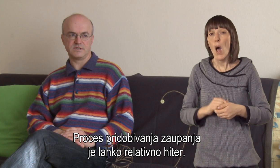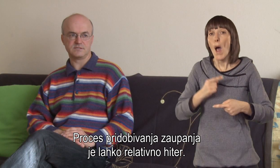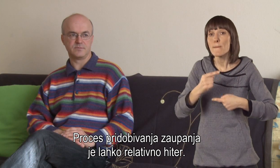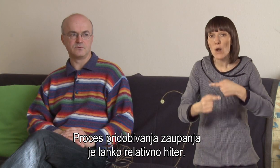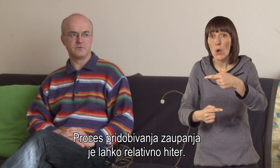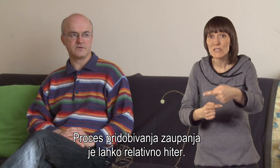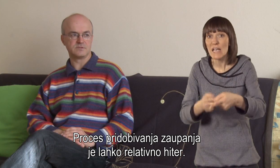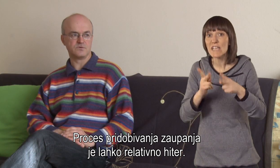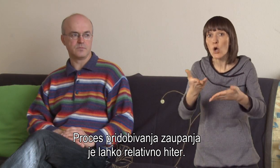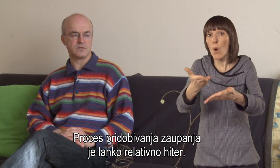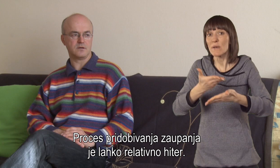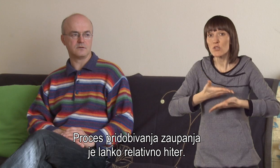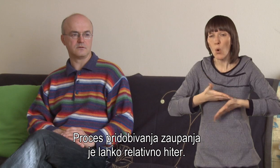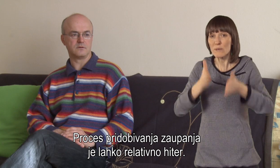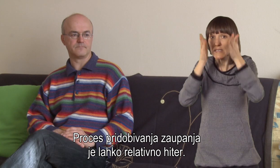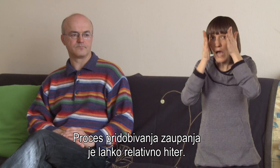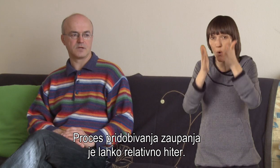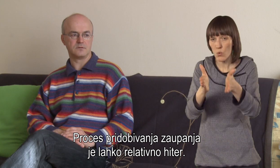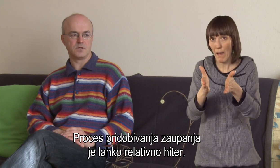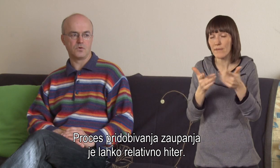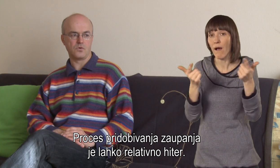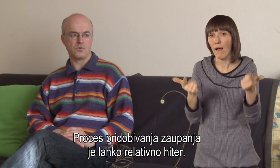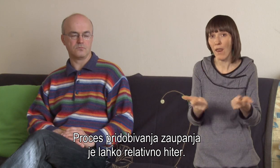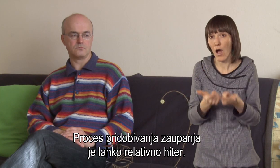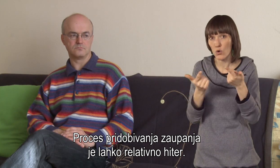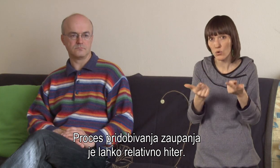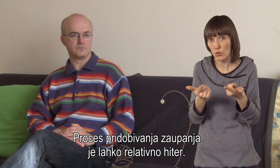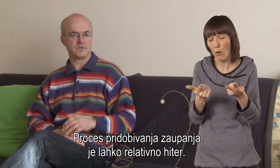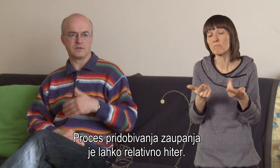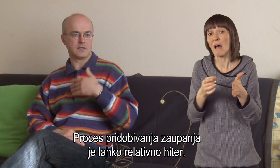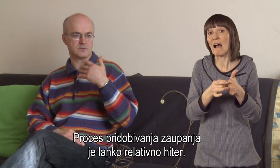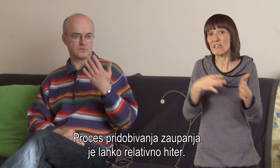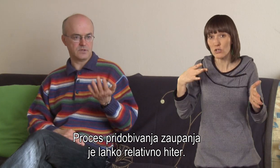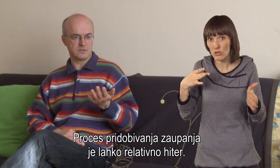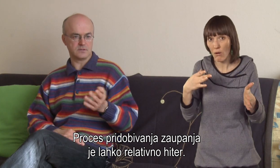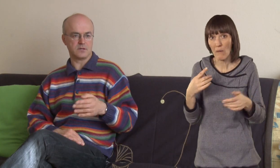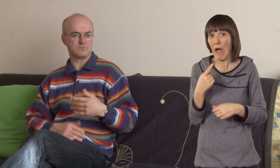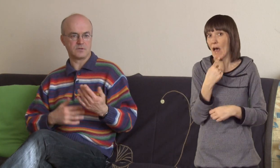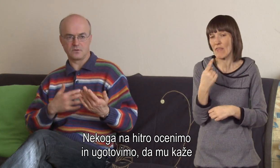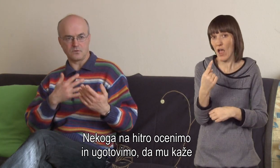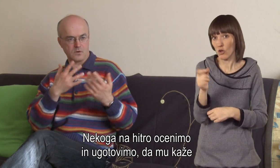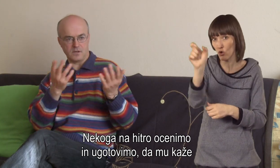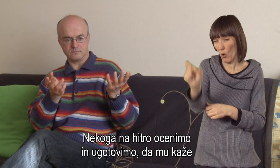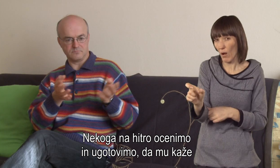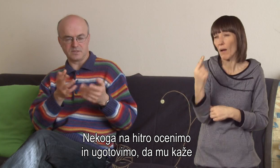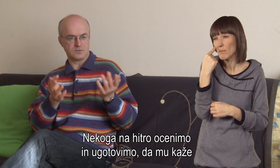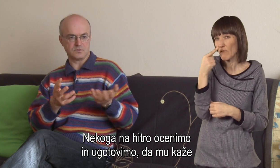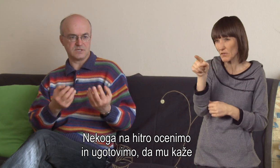Proces pridobivanja zaupanja lahko je relativno hiter, da nekoga na hitro ocenimo